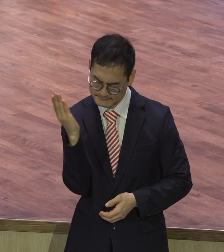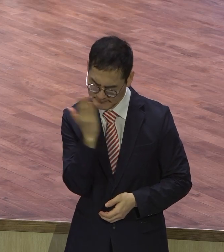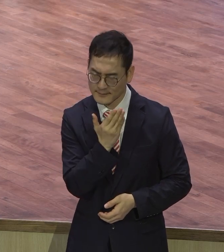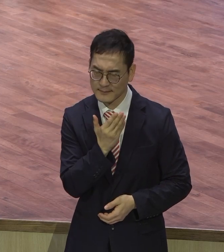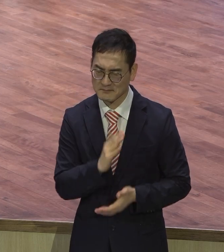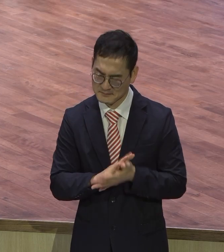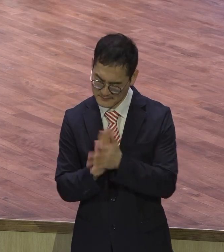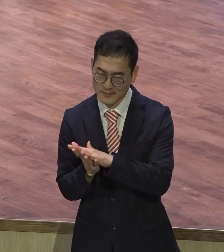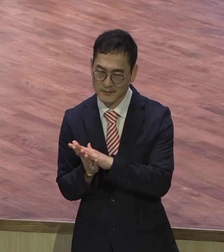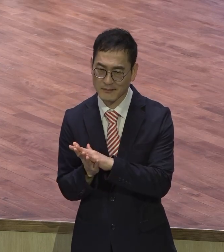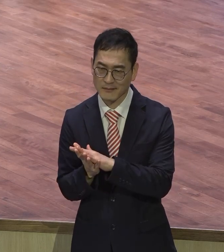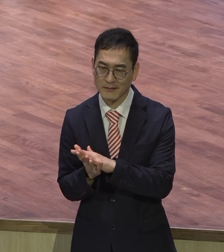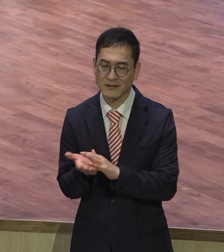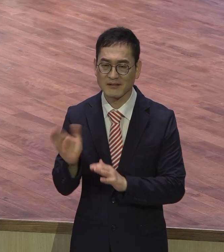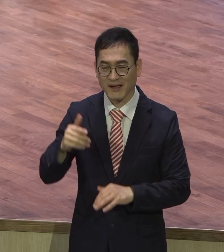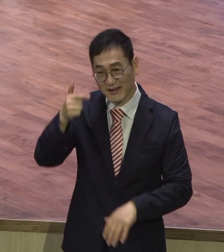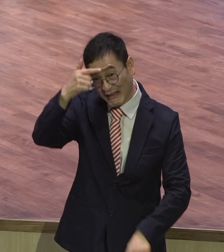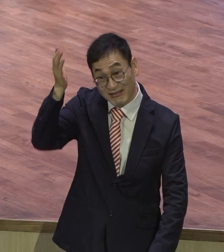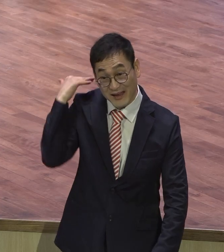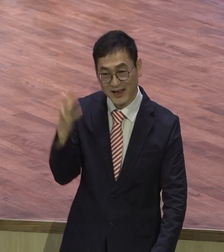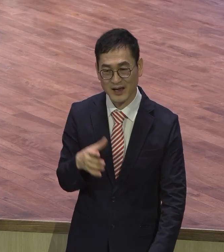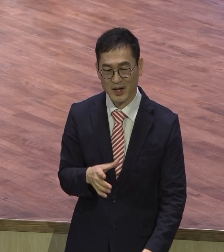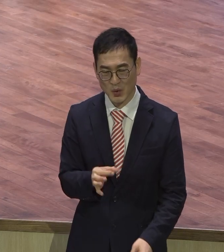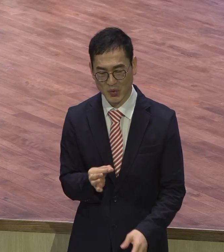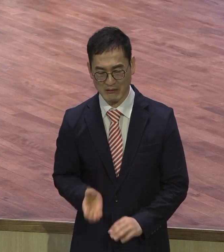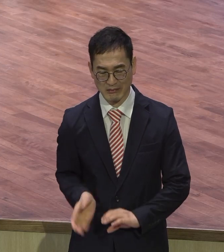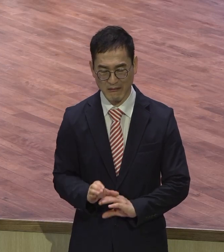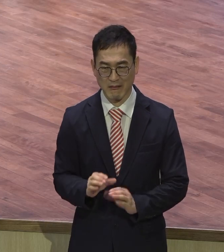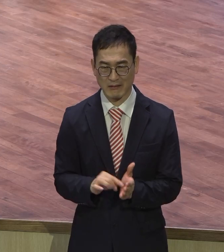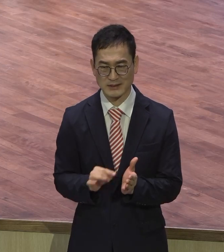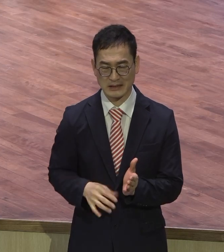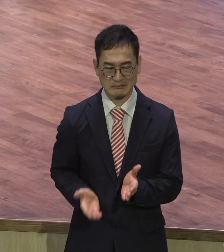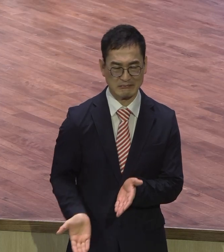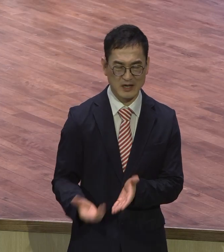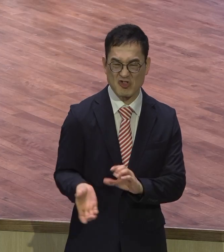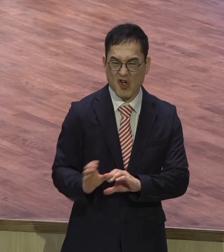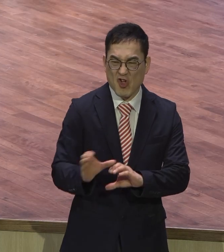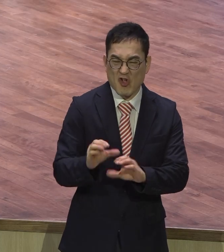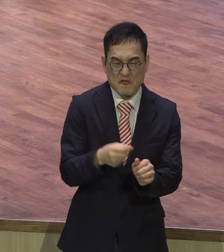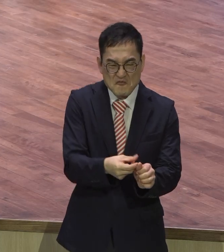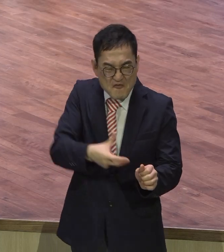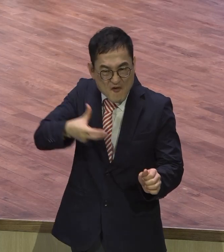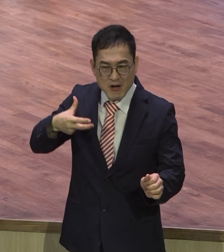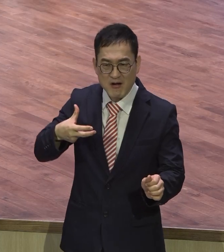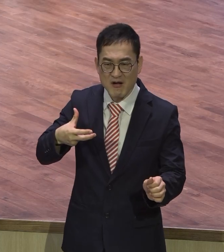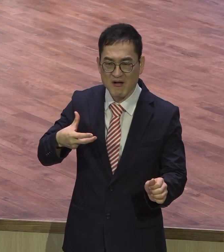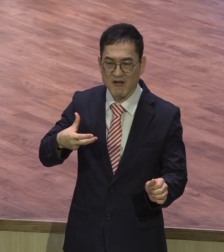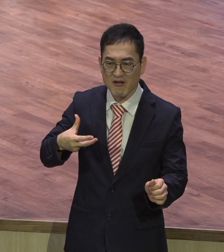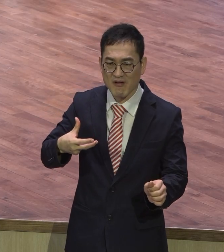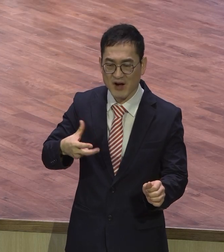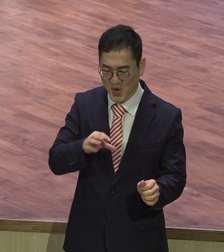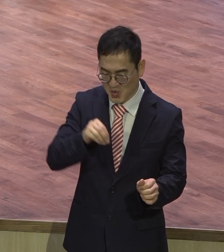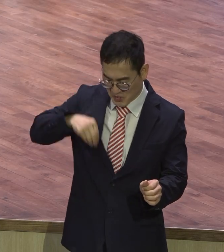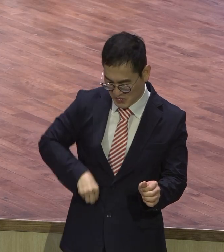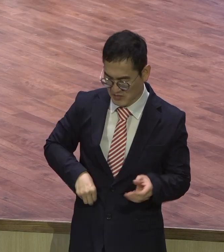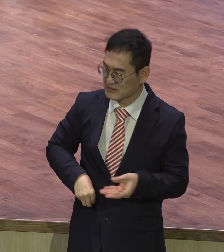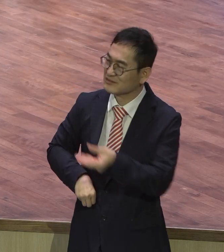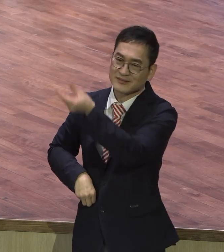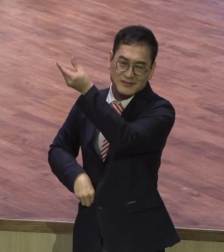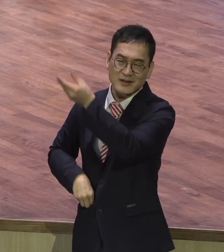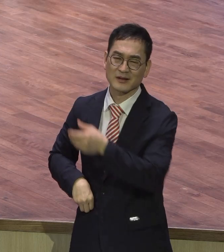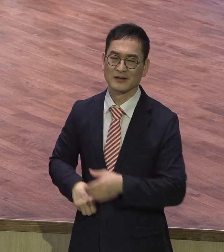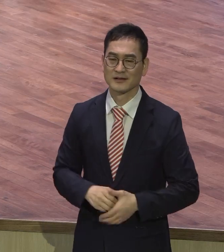당시는 동족의 피를 빨아먹는 동족의 돈을 뺏는 이런 사람들이기 때문에 가장